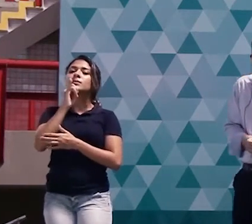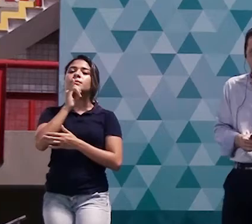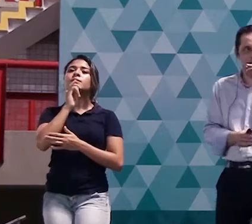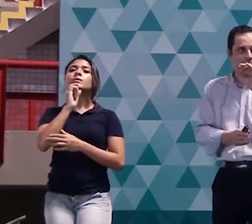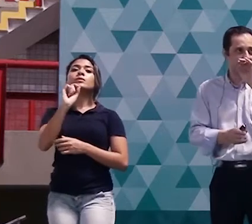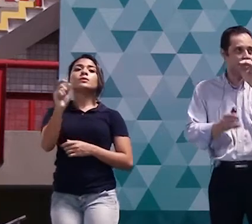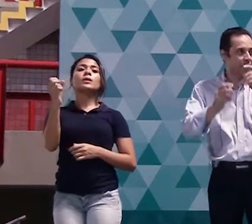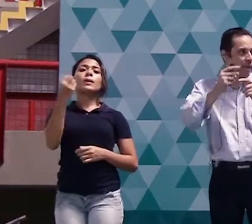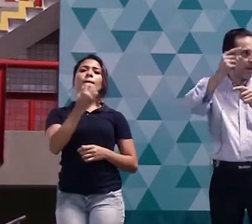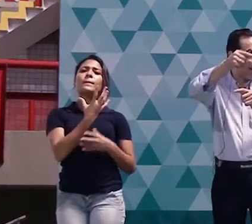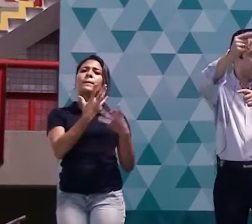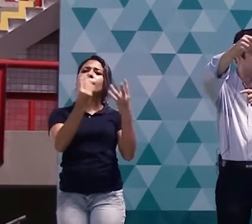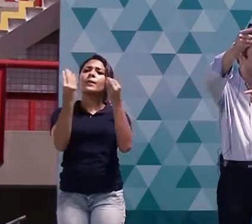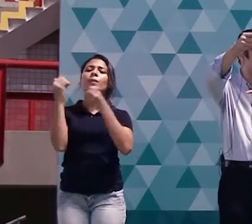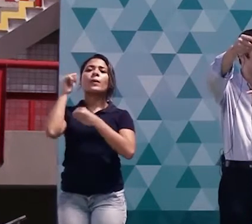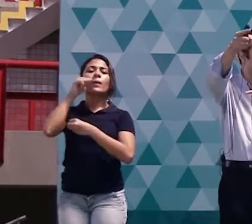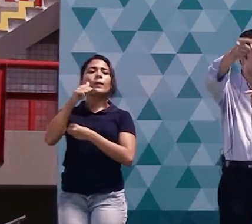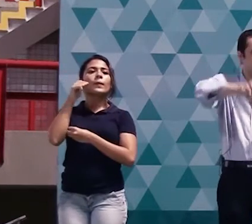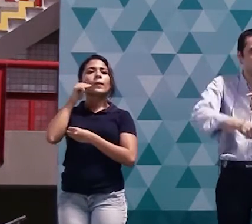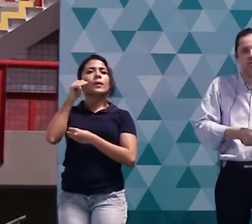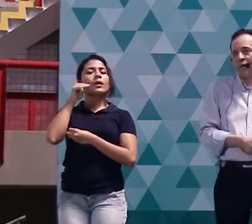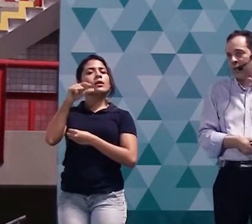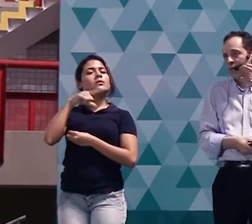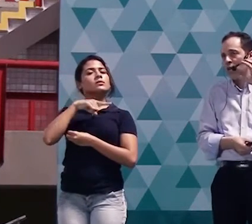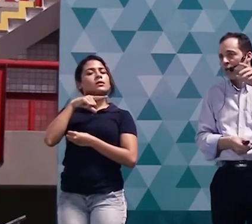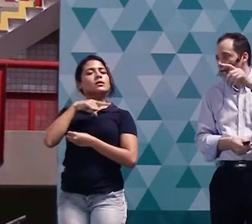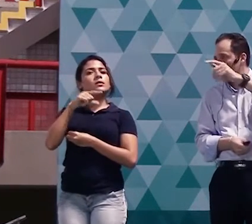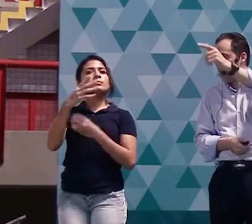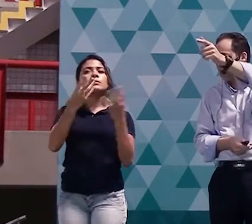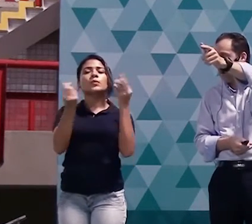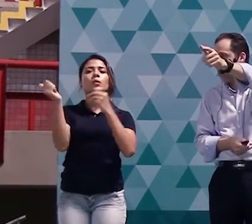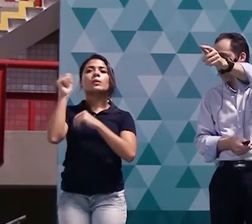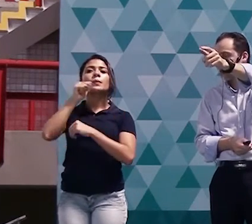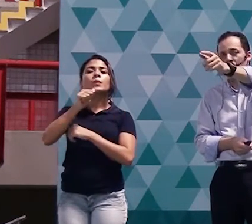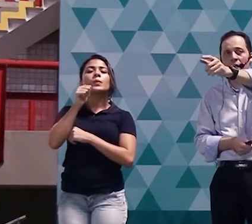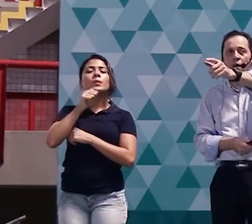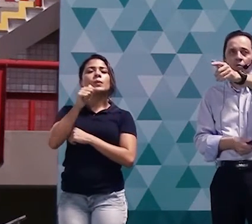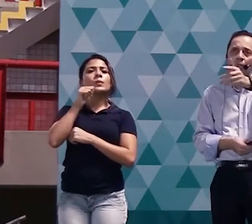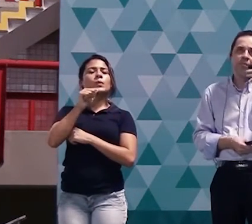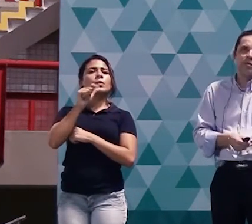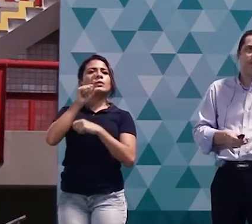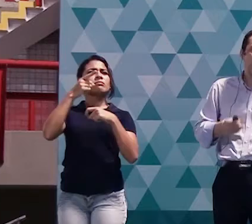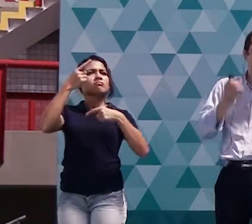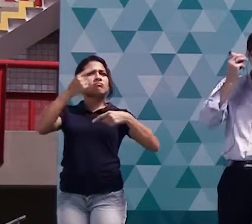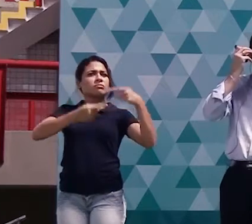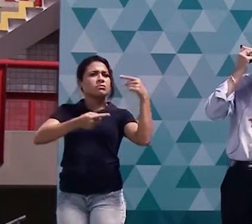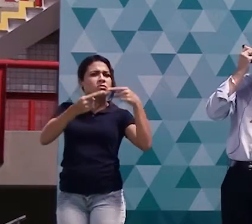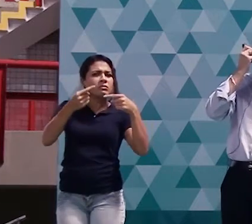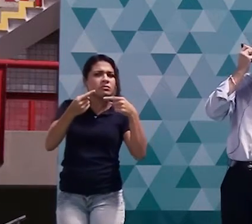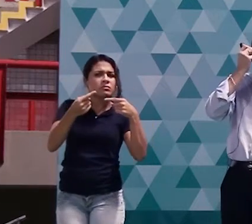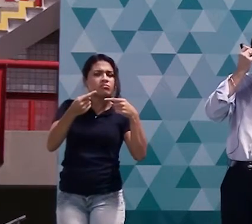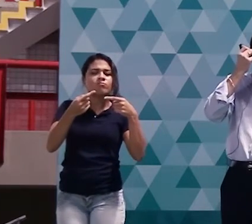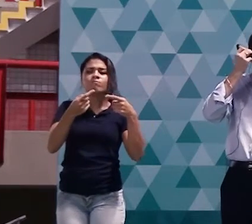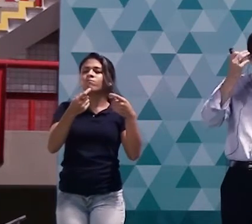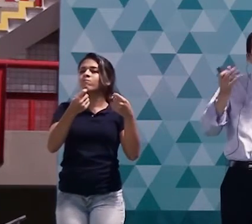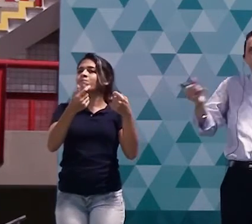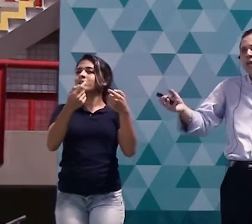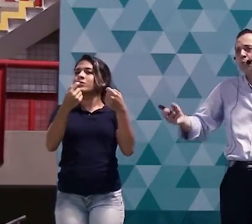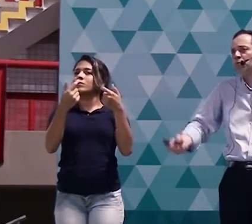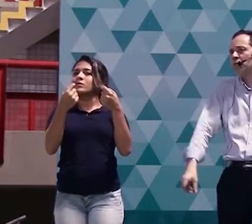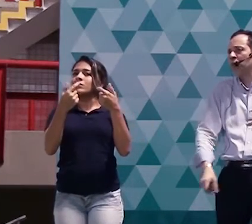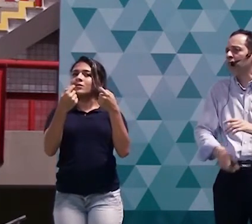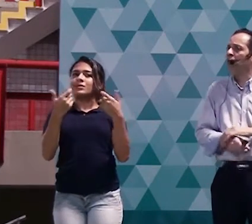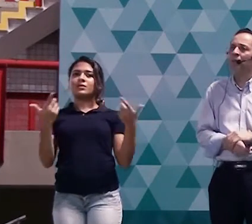mulheres que tem a representação política de mulheres no cenário nacional é mínima. Você não